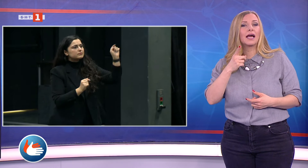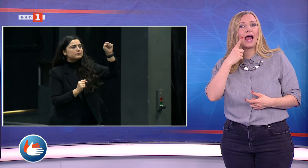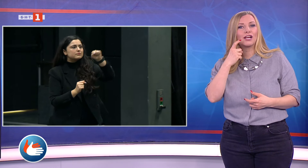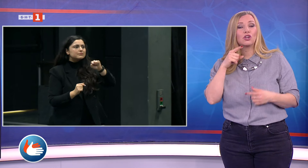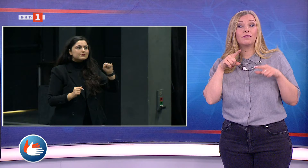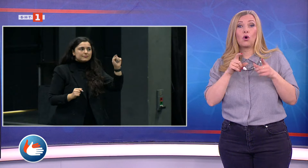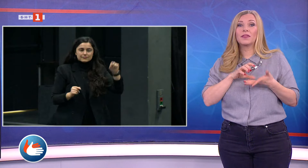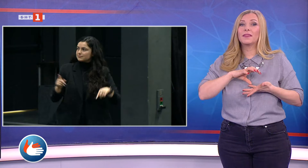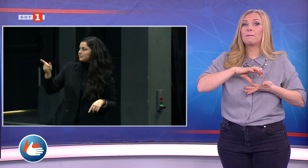театър.